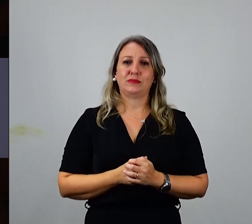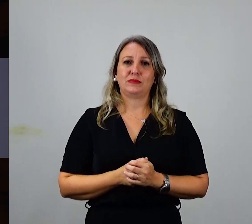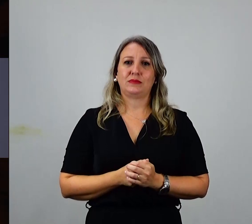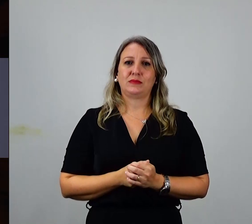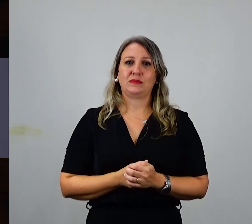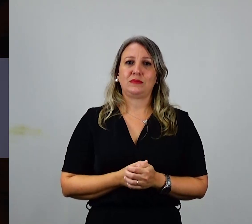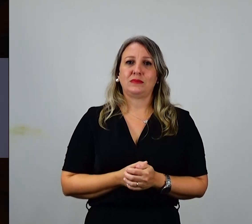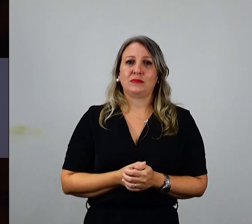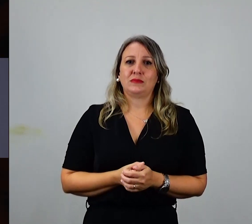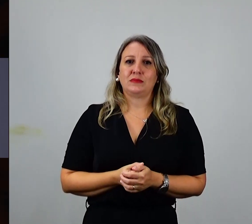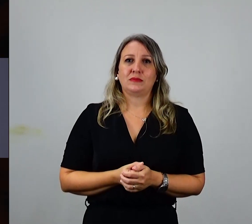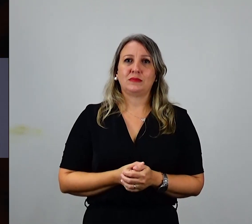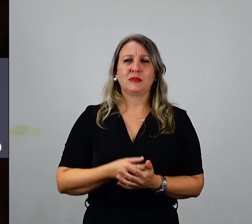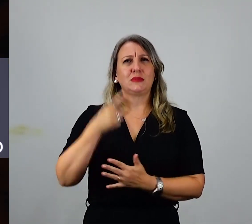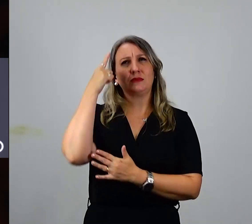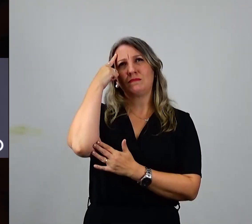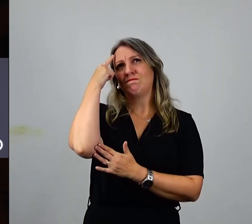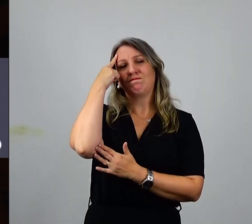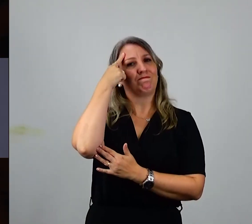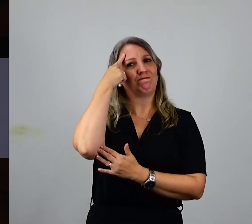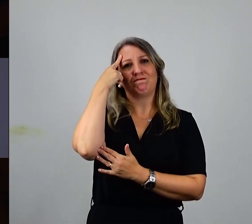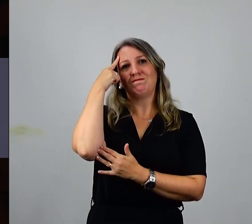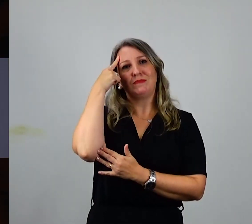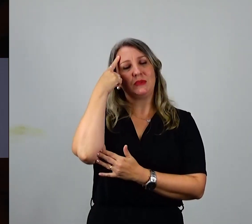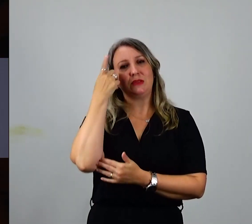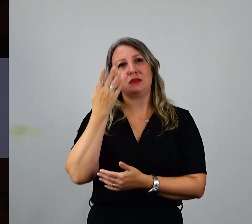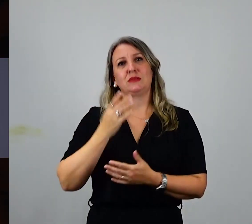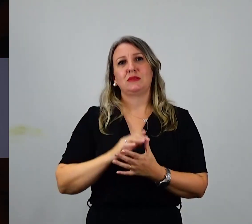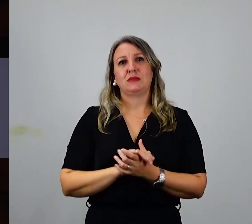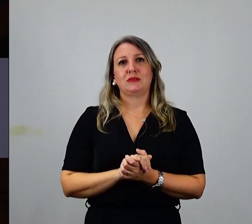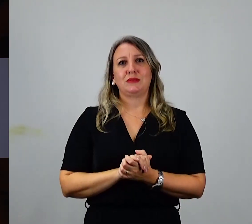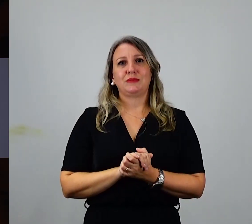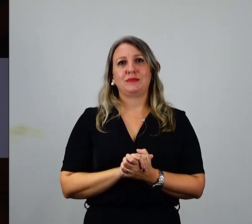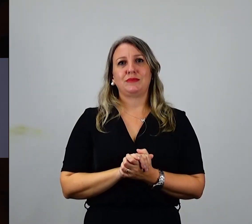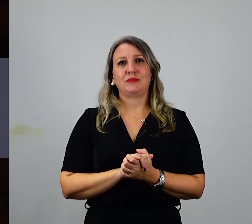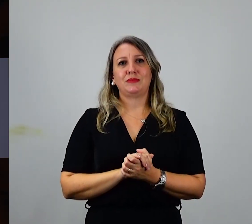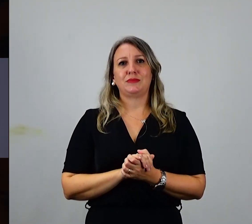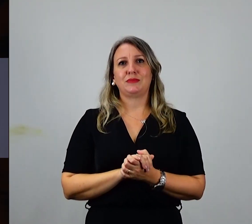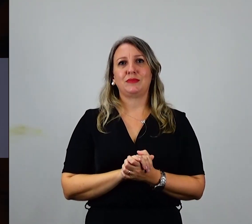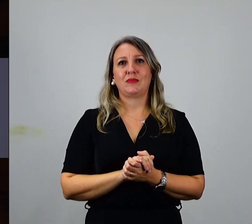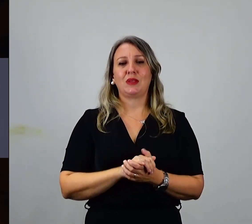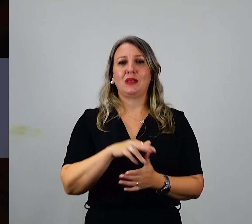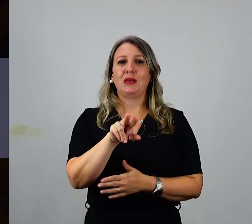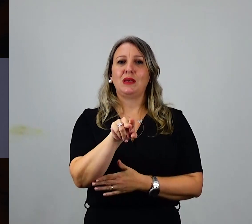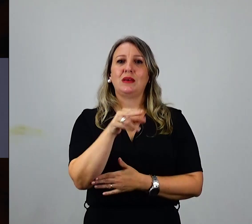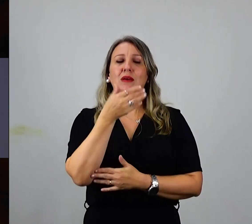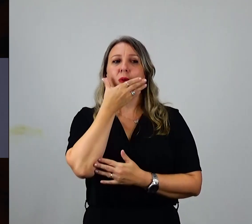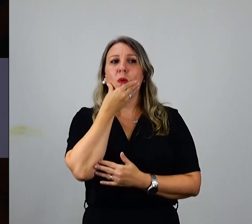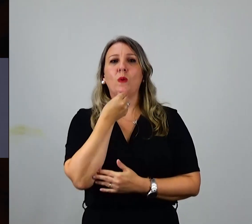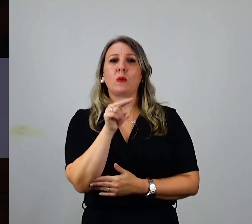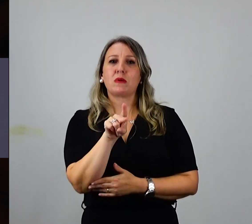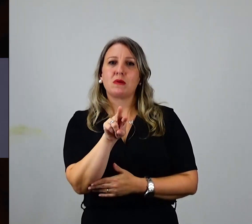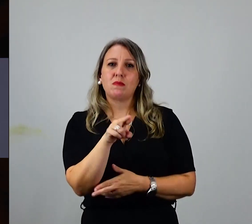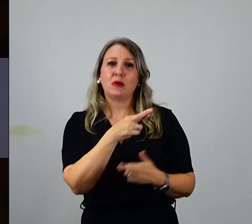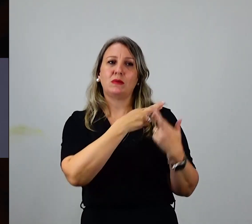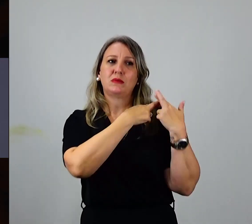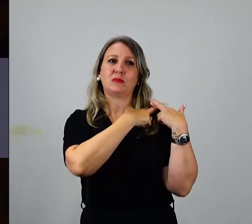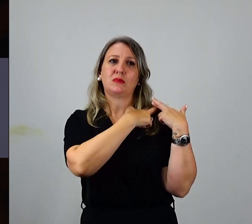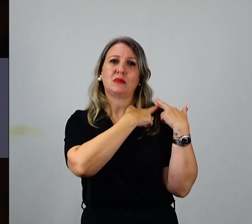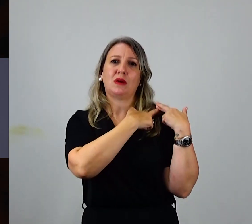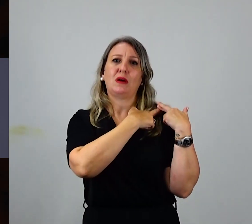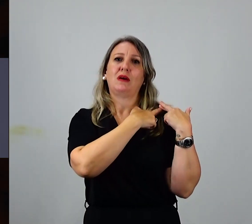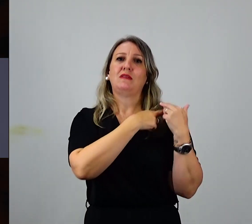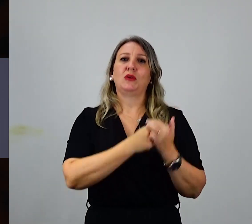Não pensem que nós já atingimos essa